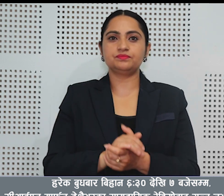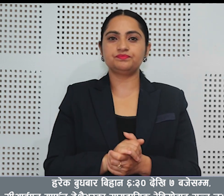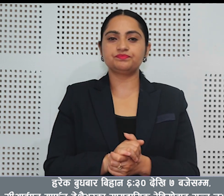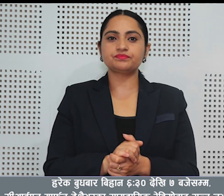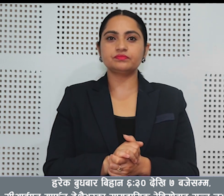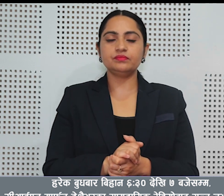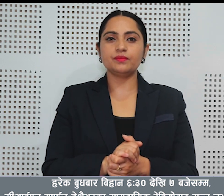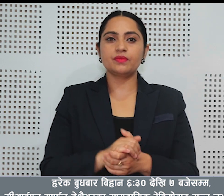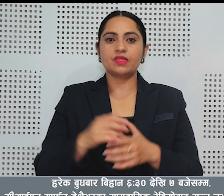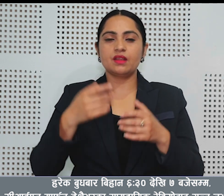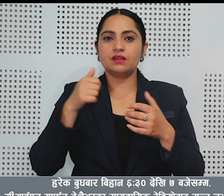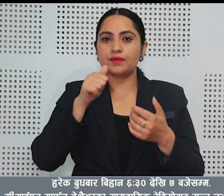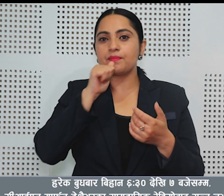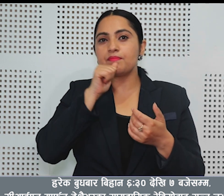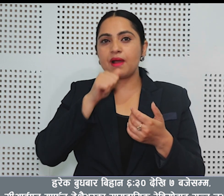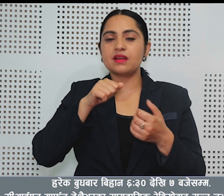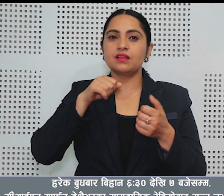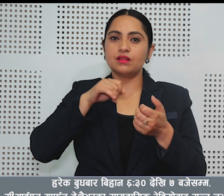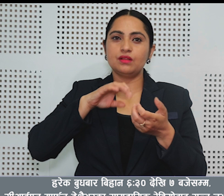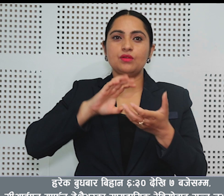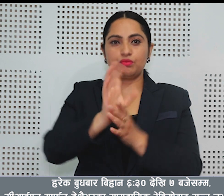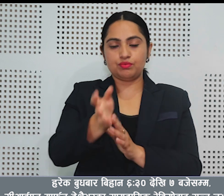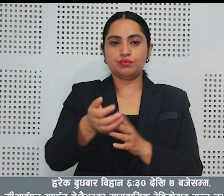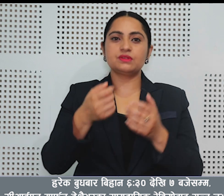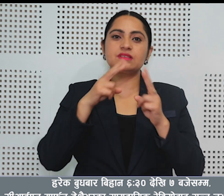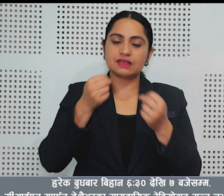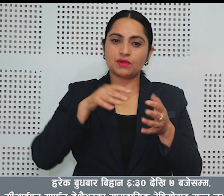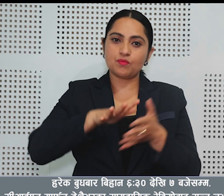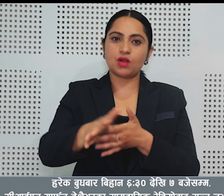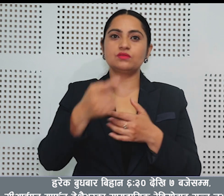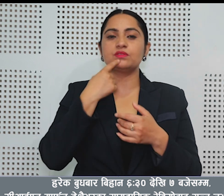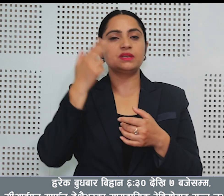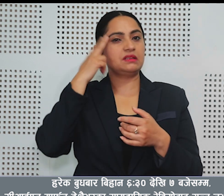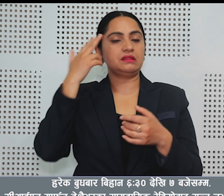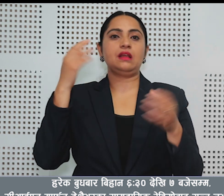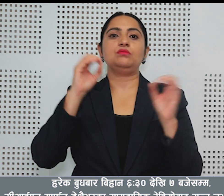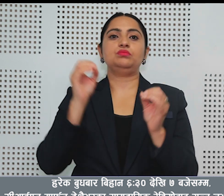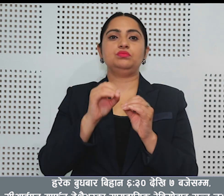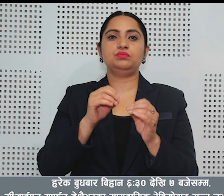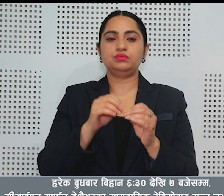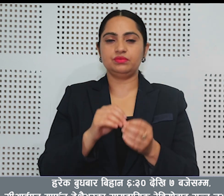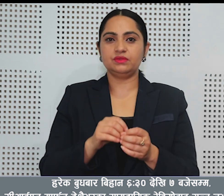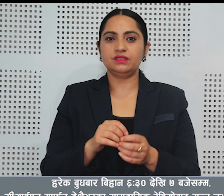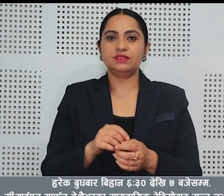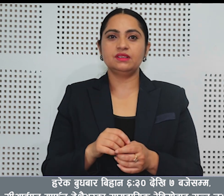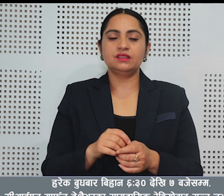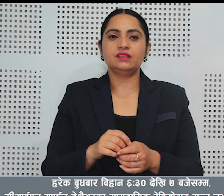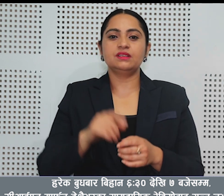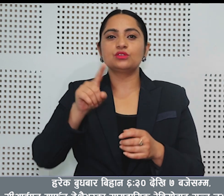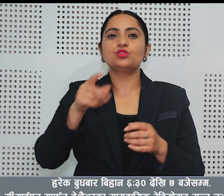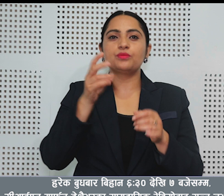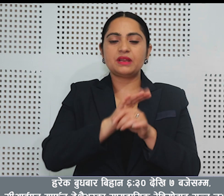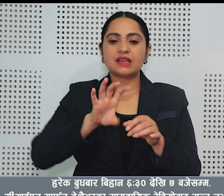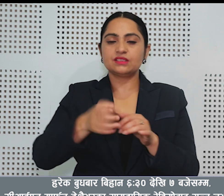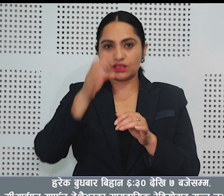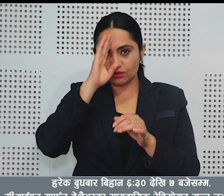के अरे। त्यहाँबाट चम्चा, गिलास, थालीहरू पकाएर खाने कराई। अब त्यो बेलामा चाहिँ स्थानीय सरकारले कस्तो